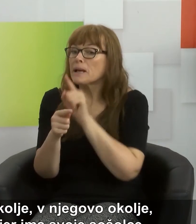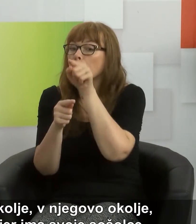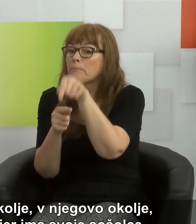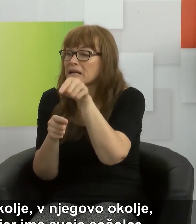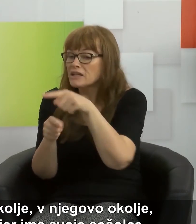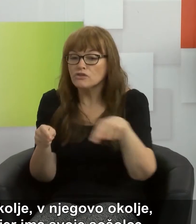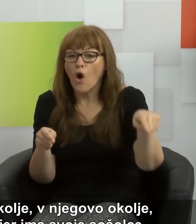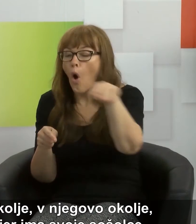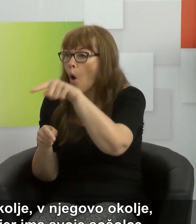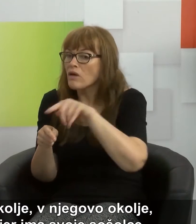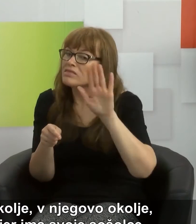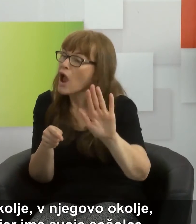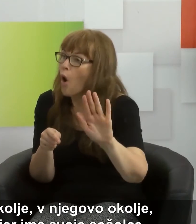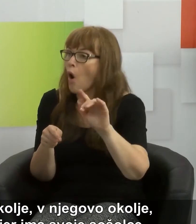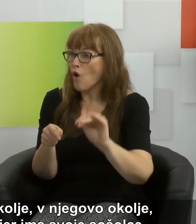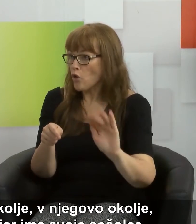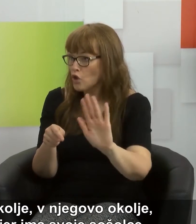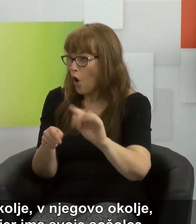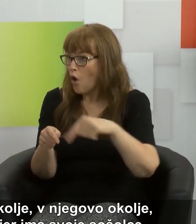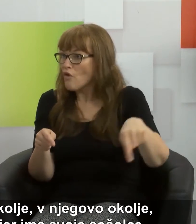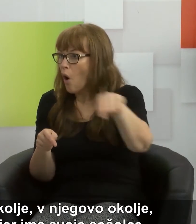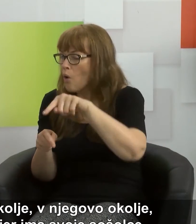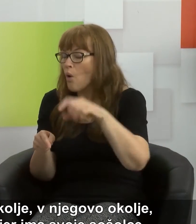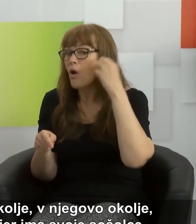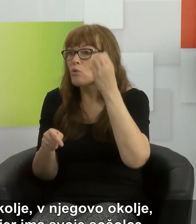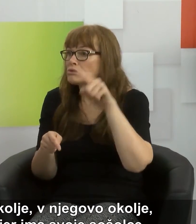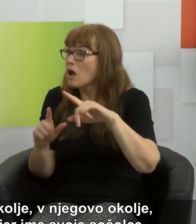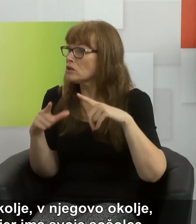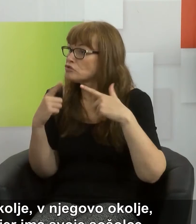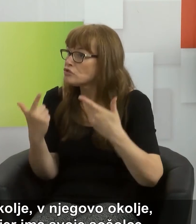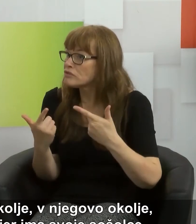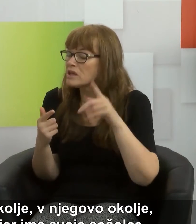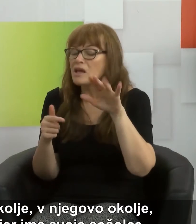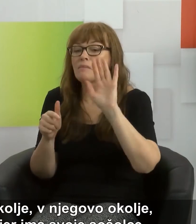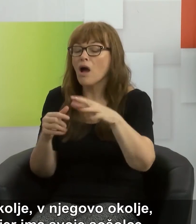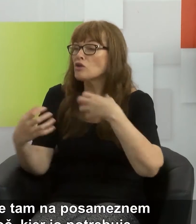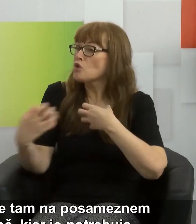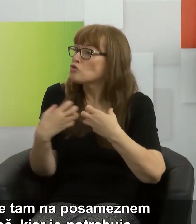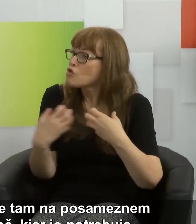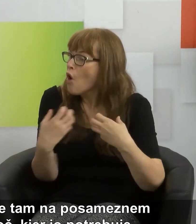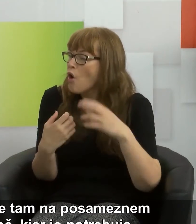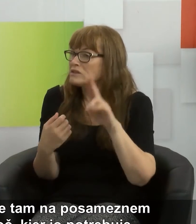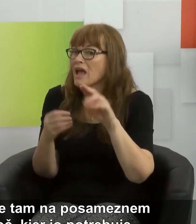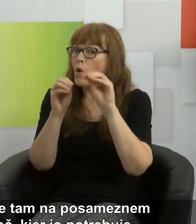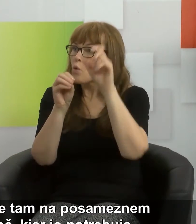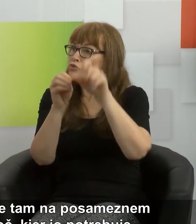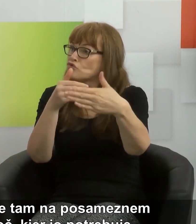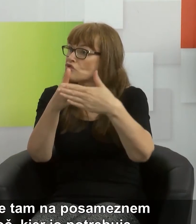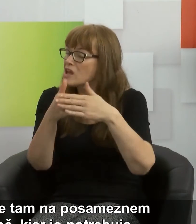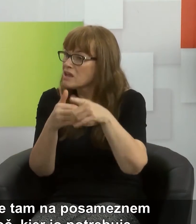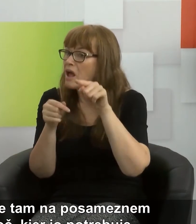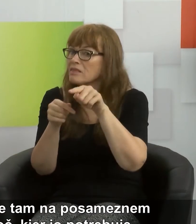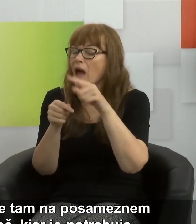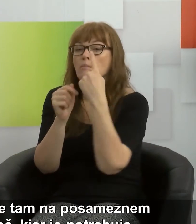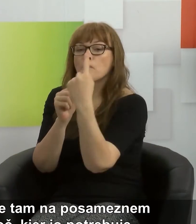okolju, v njegovo okolje, kjer je otrok vsak dan, kjer ima svoje sošolce, kjer je njegov učitelj in se tam